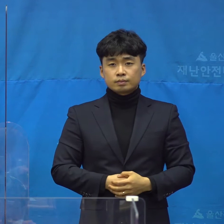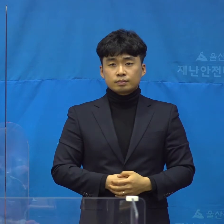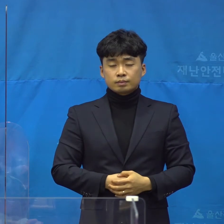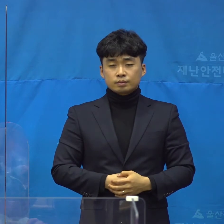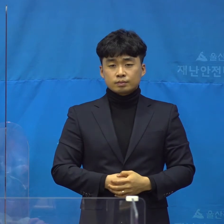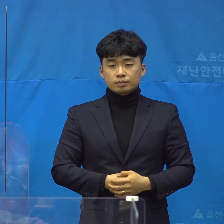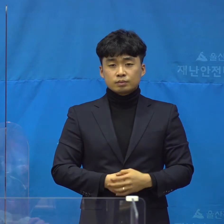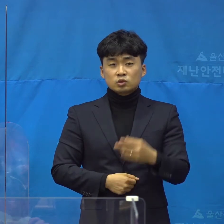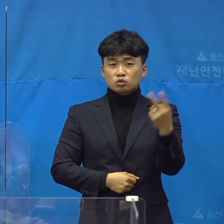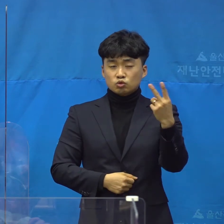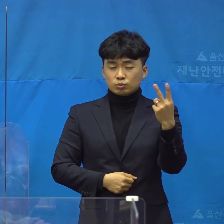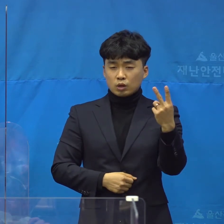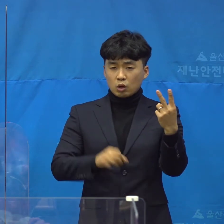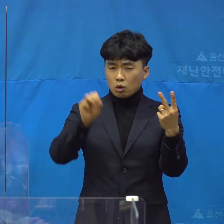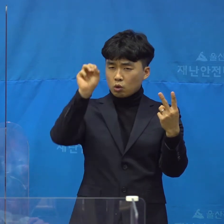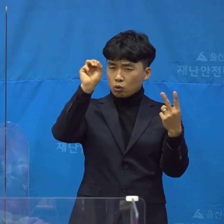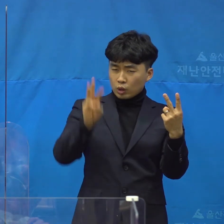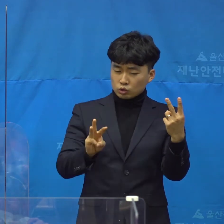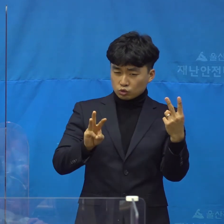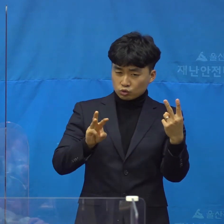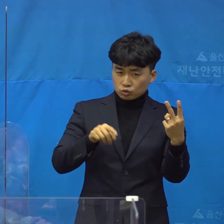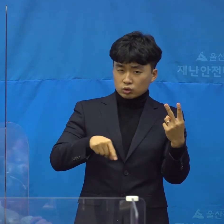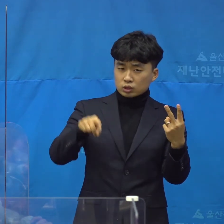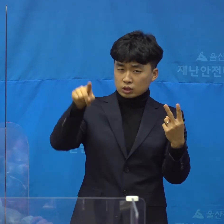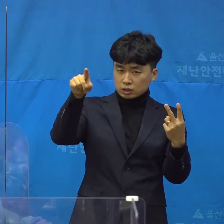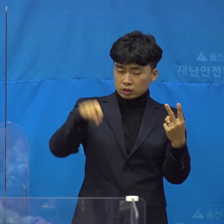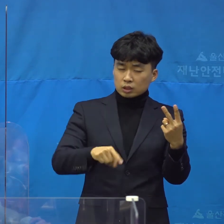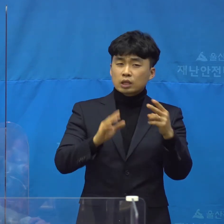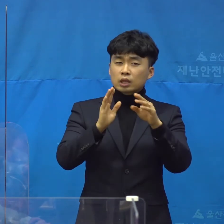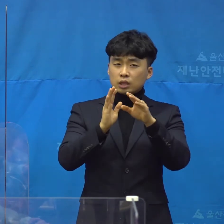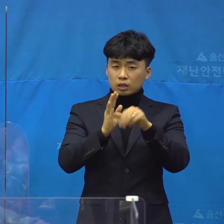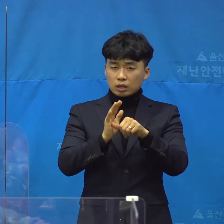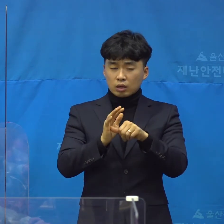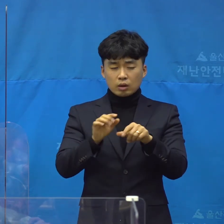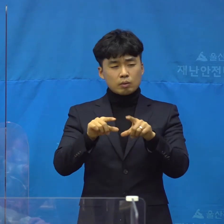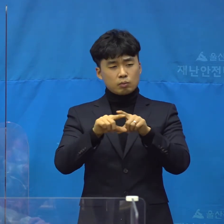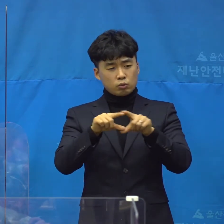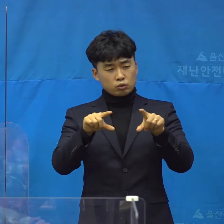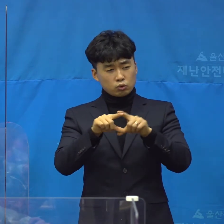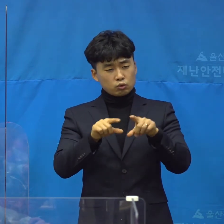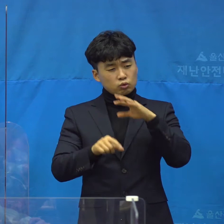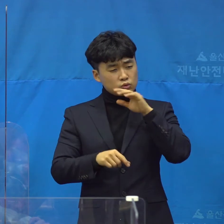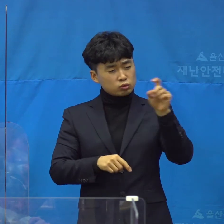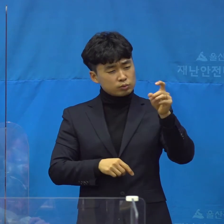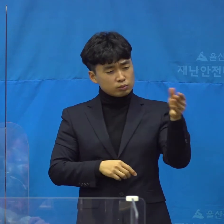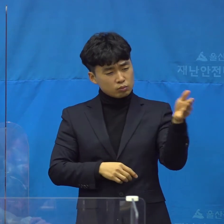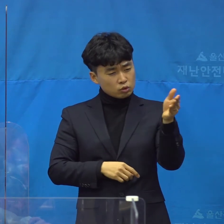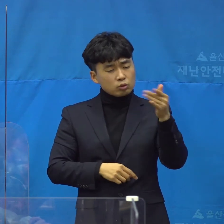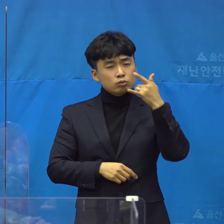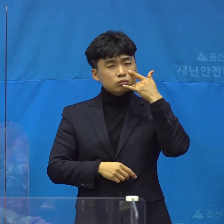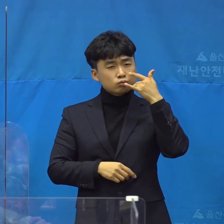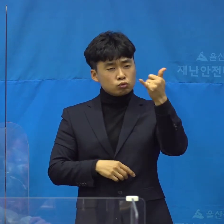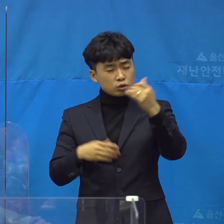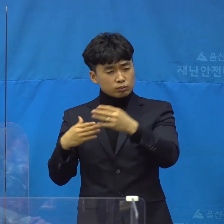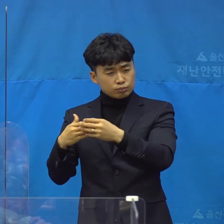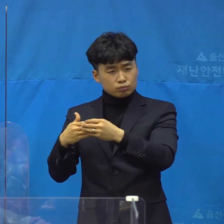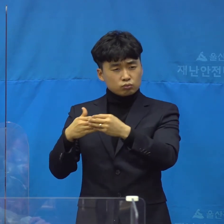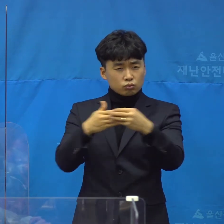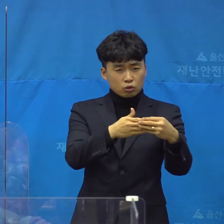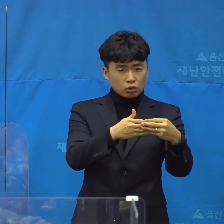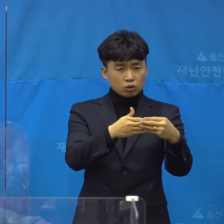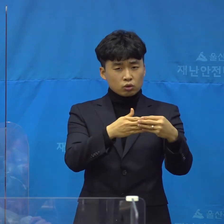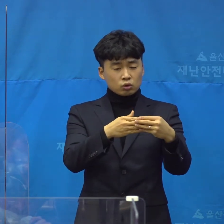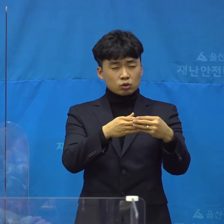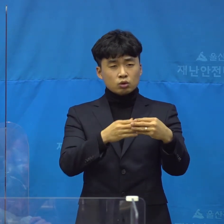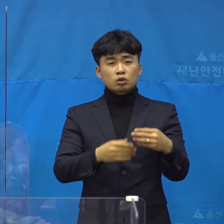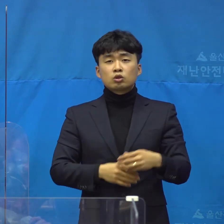이 친구들이 그 광주에 갔을 경우에 말이죠. 네. 이 10대들은 보통 보면은, 부모들이 동행한다든지 또는